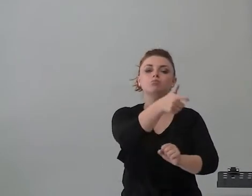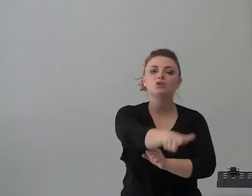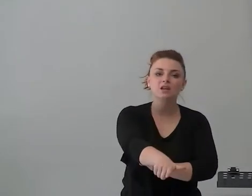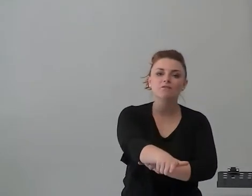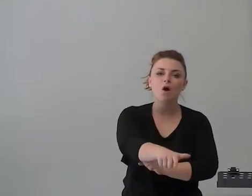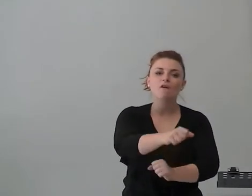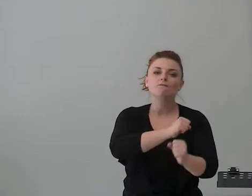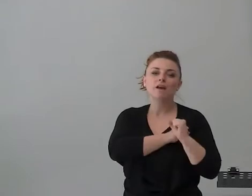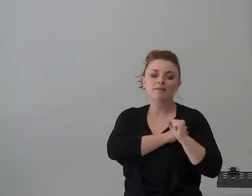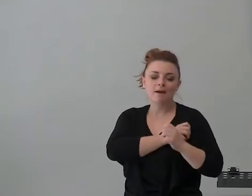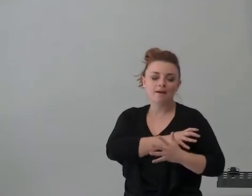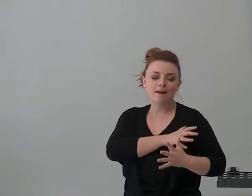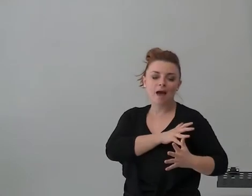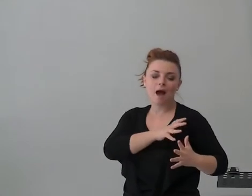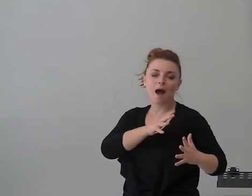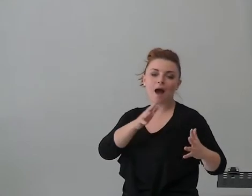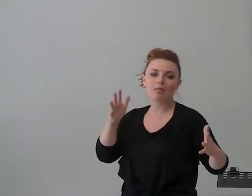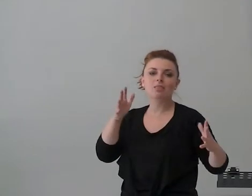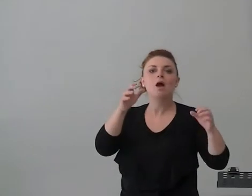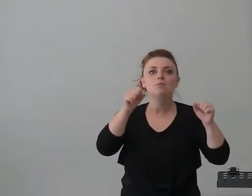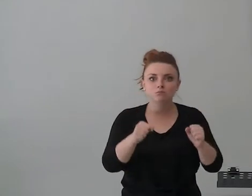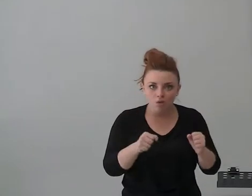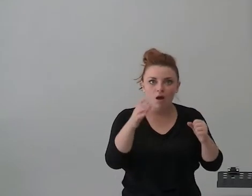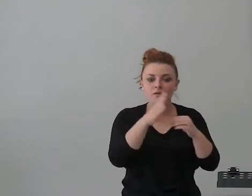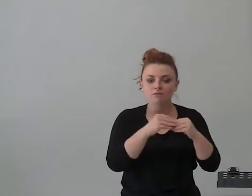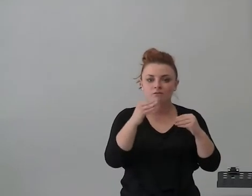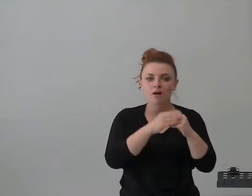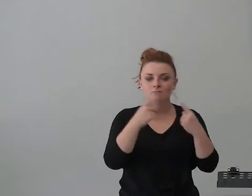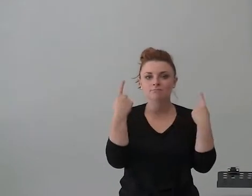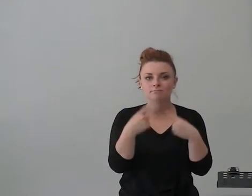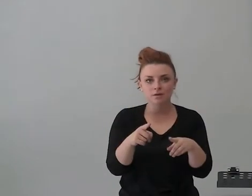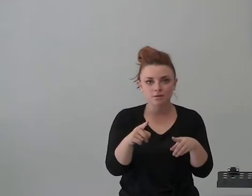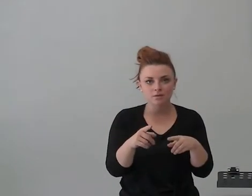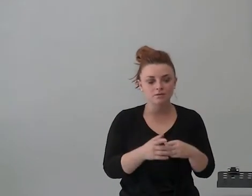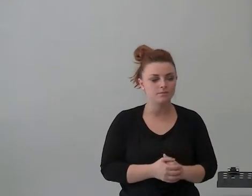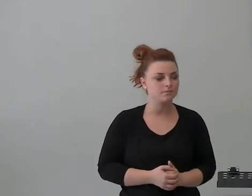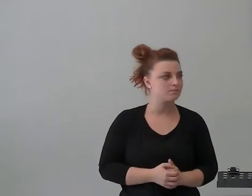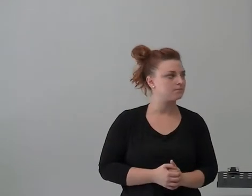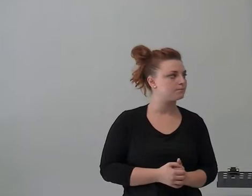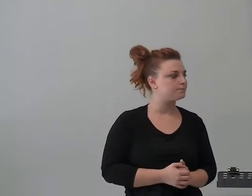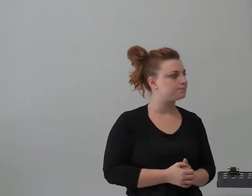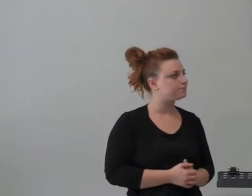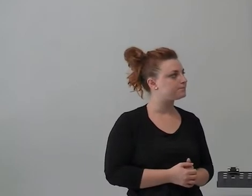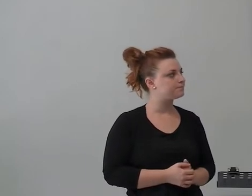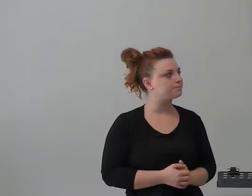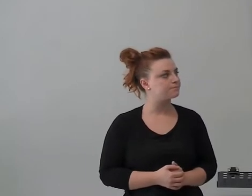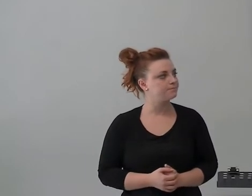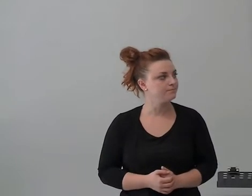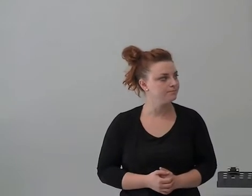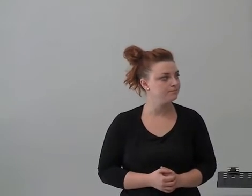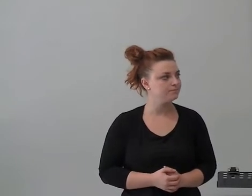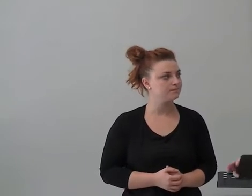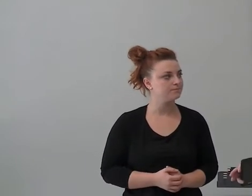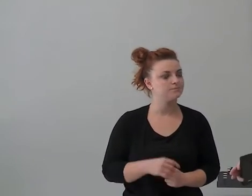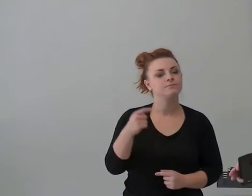un fico o di un monte, sta parlando della fede. Io ho vissuto un anno